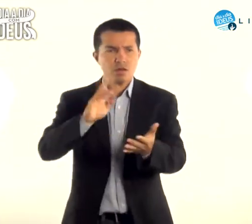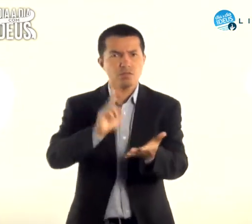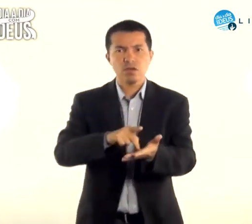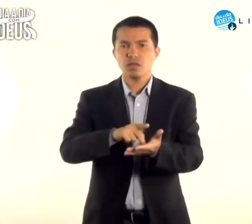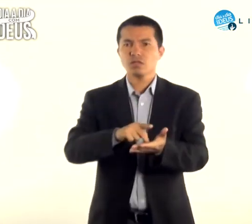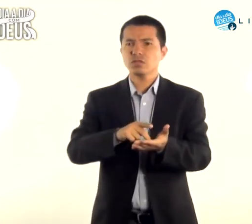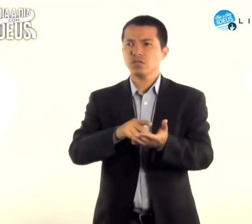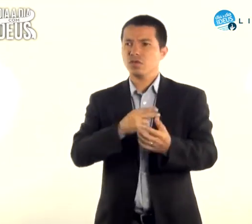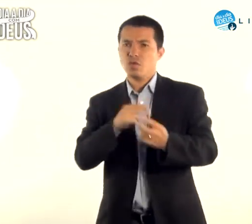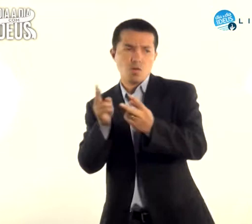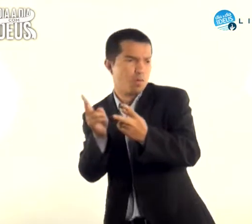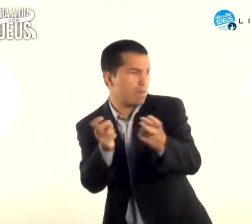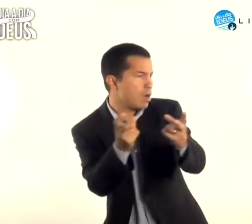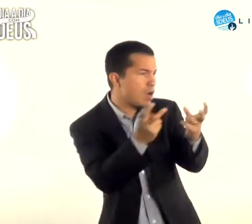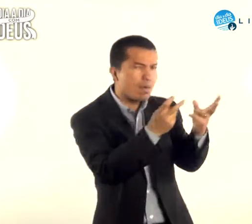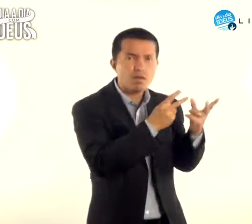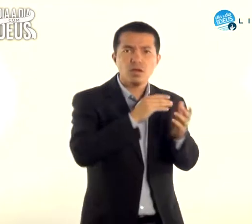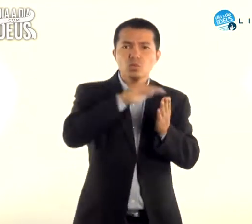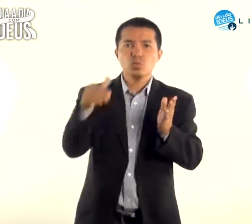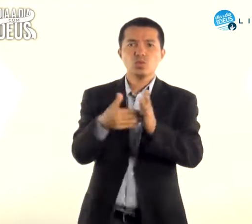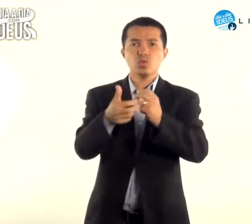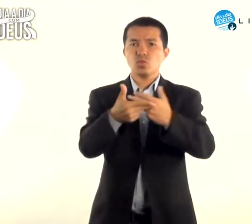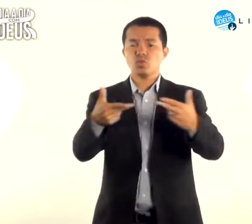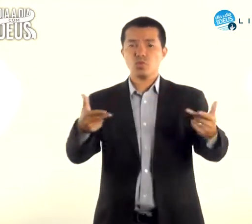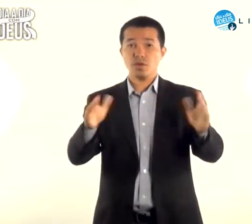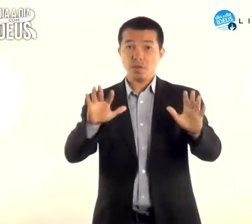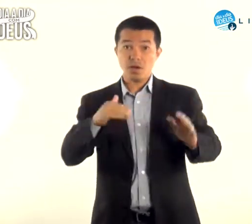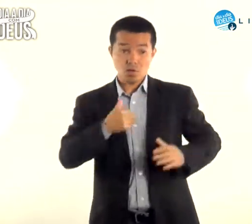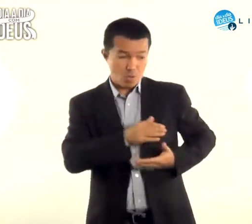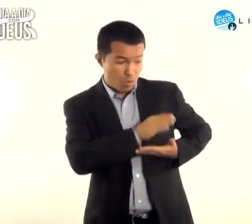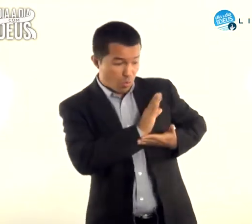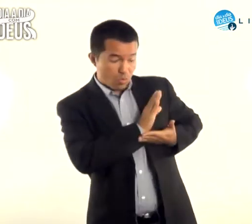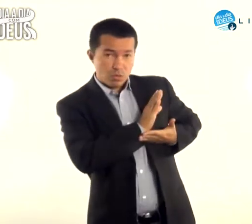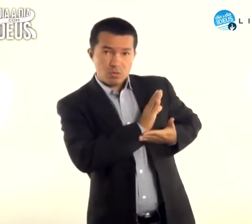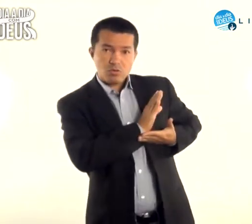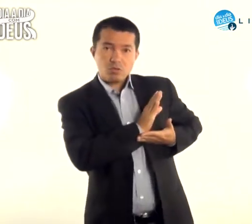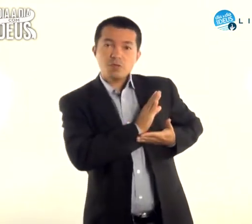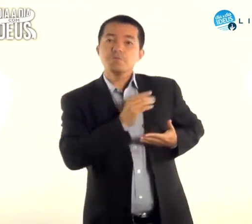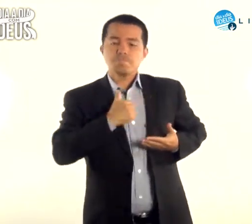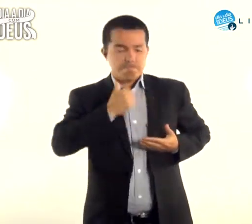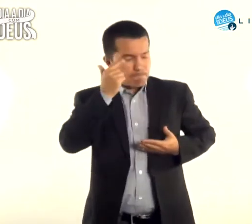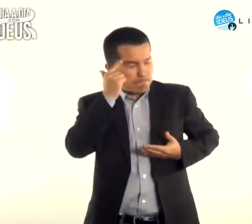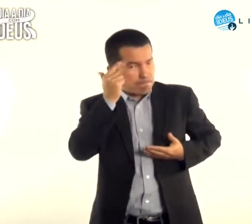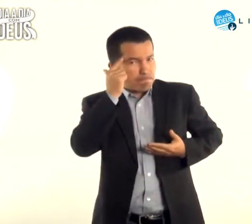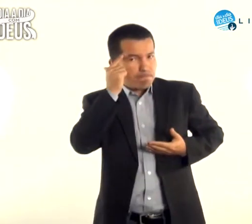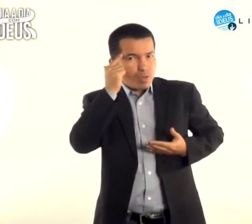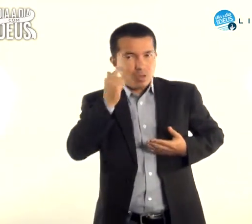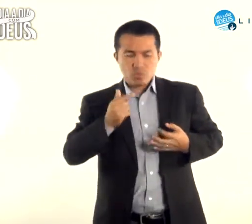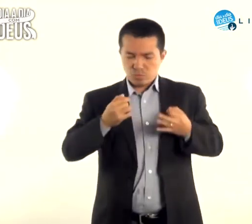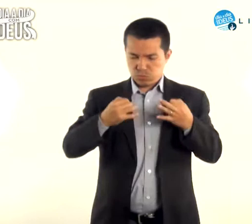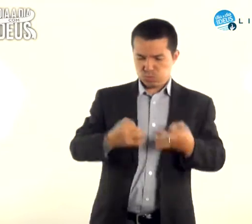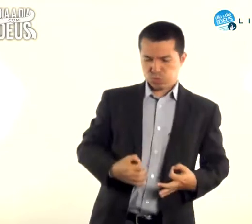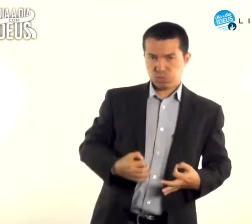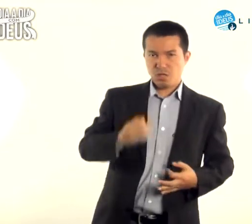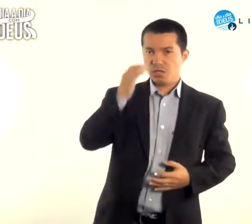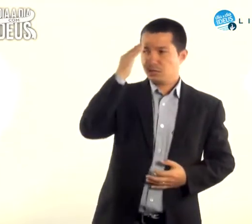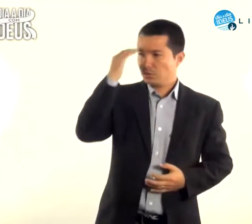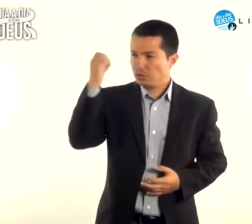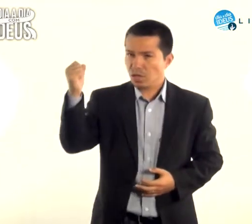meu coração, para declarar tudo isso, que os justos e os sábios e as suas obras estão nas mãos de Deus, e